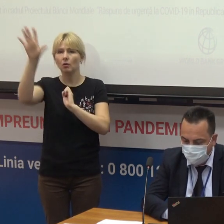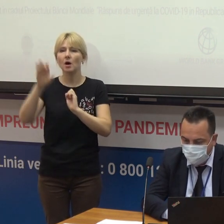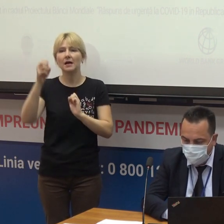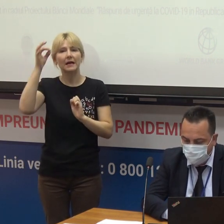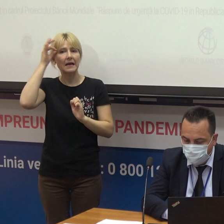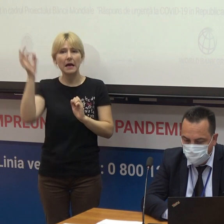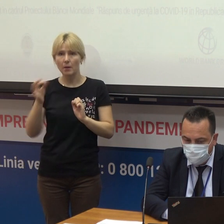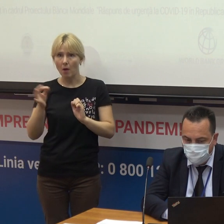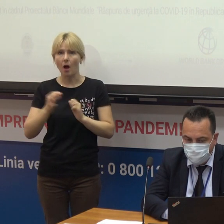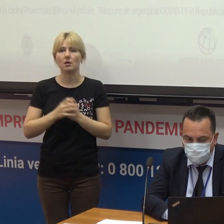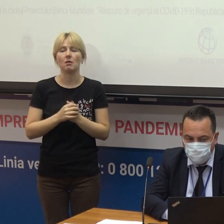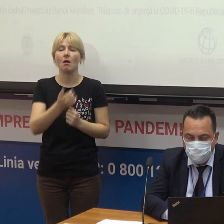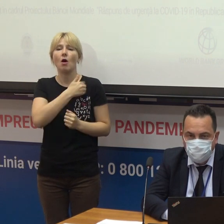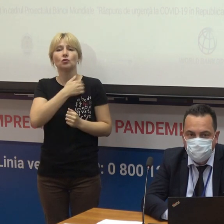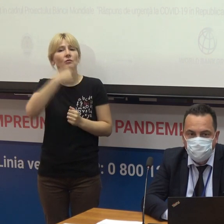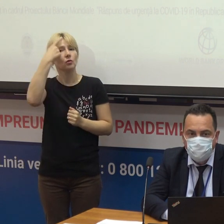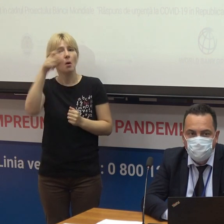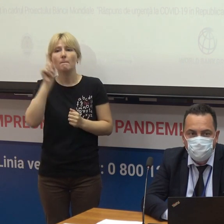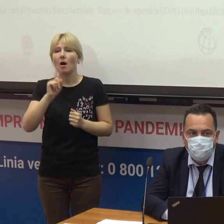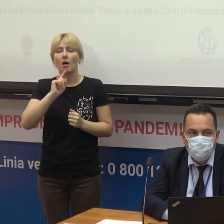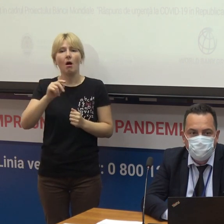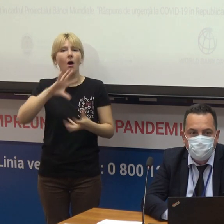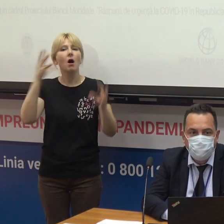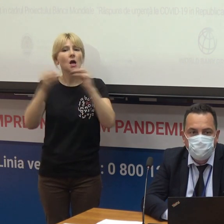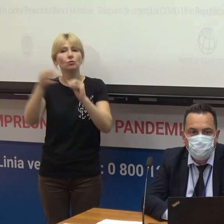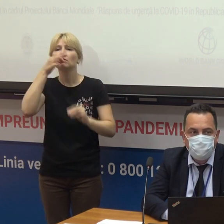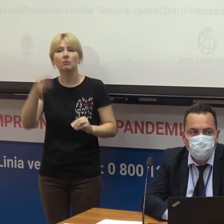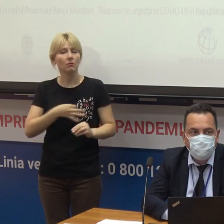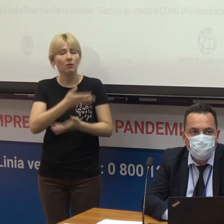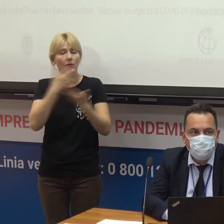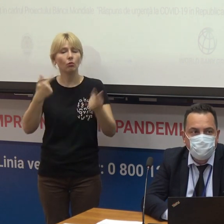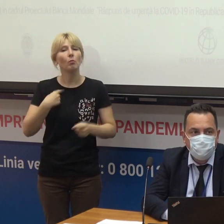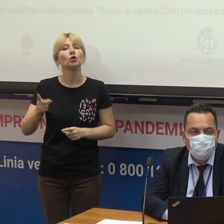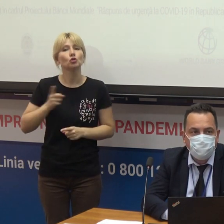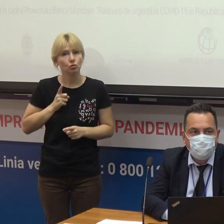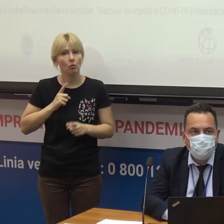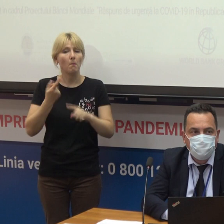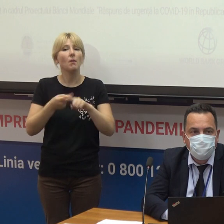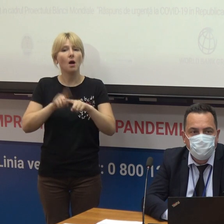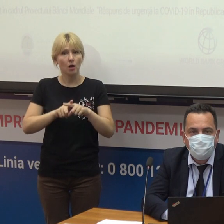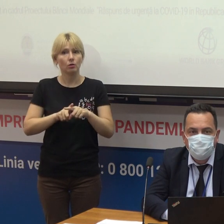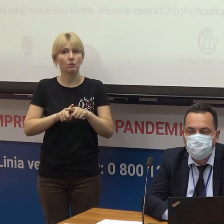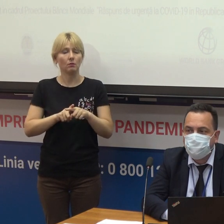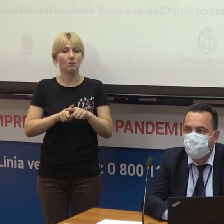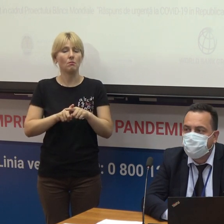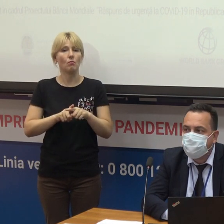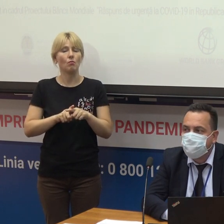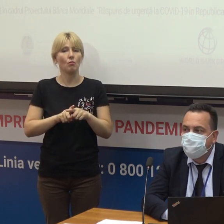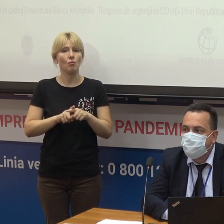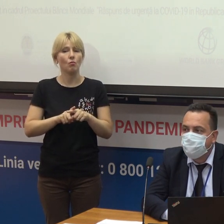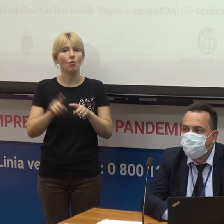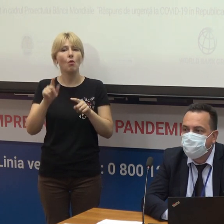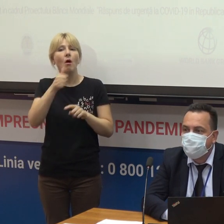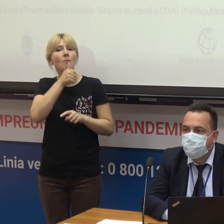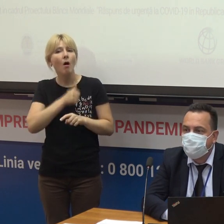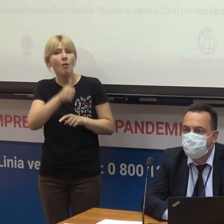din Germania, vă comunicăm că încă nu au venit rezultatele, suntem în așteptarea acestora, dar pentru doar a